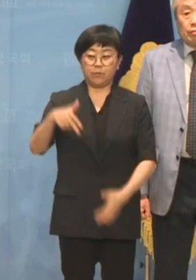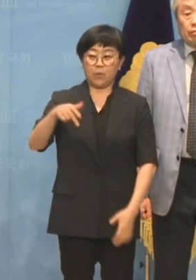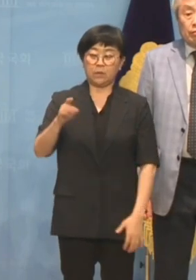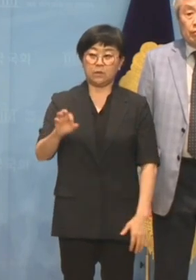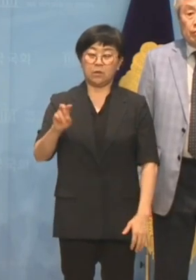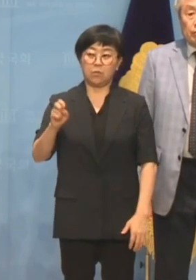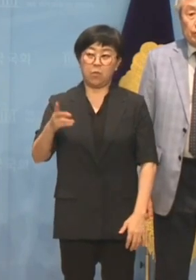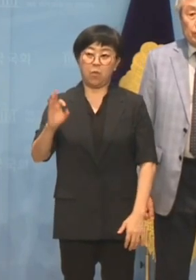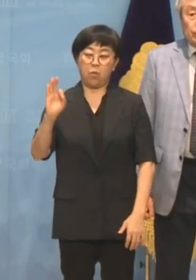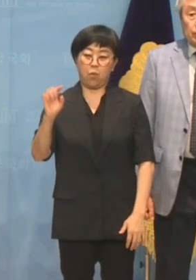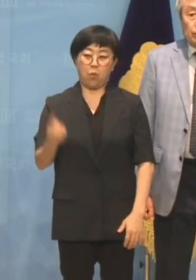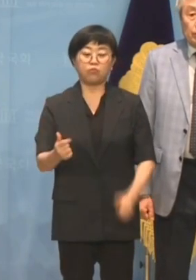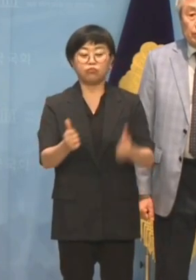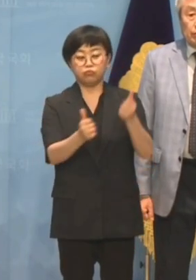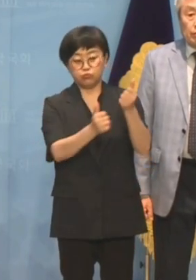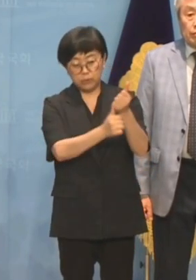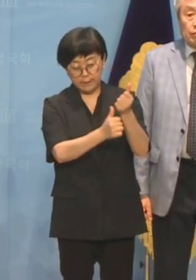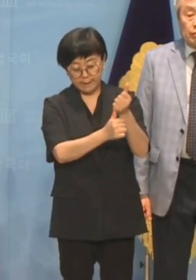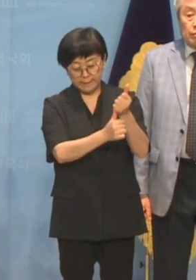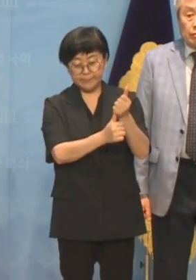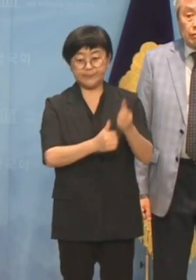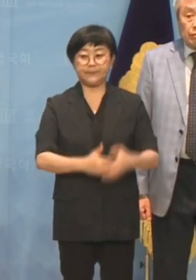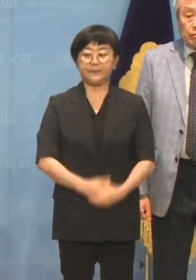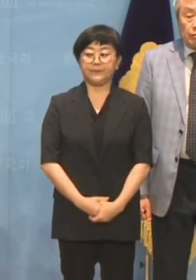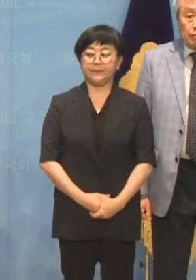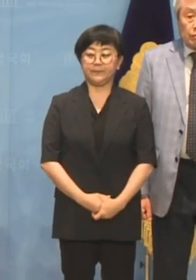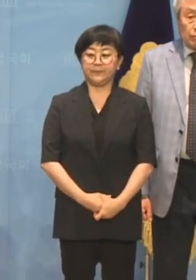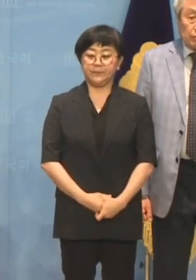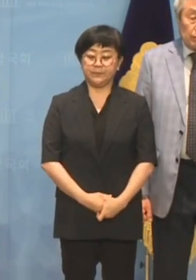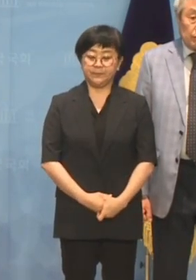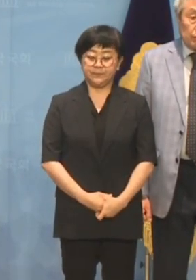정명호 전국유족회 부회장님 함께하셨습니다.